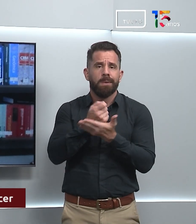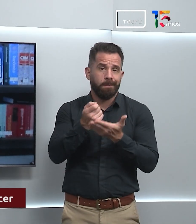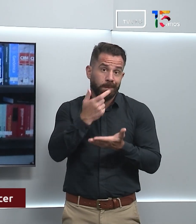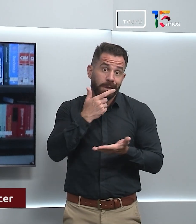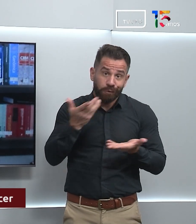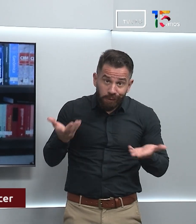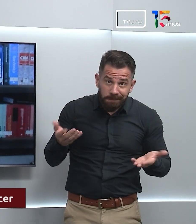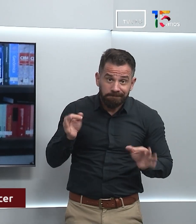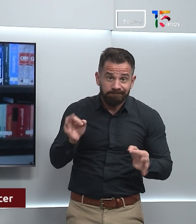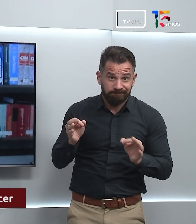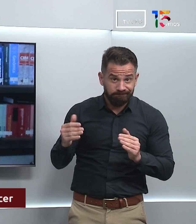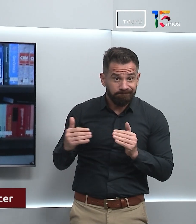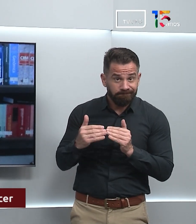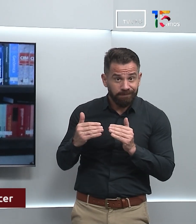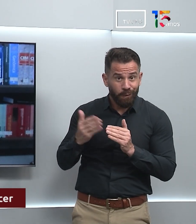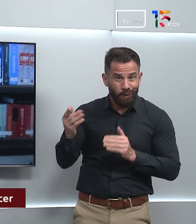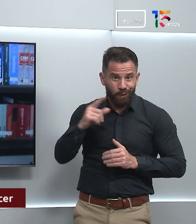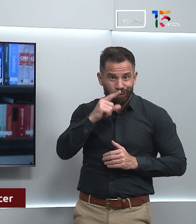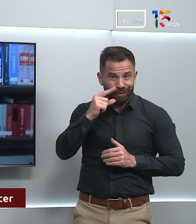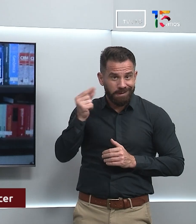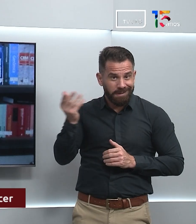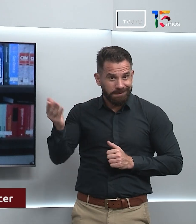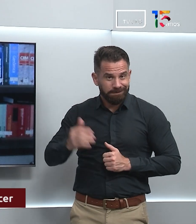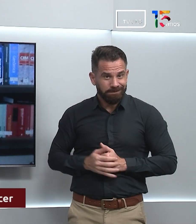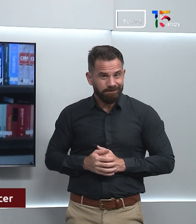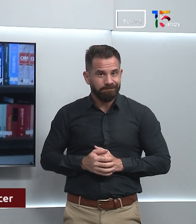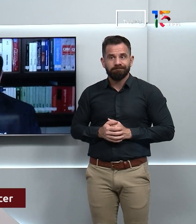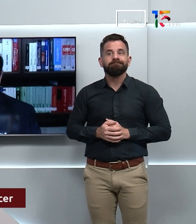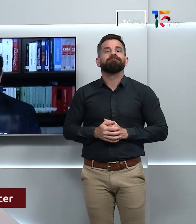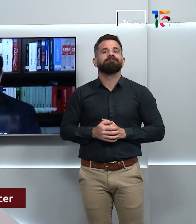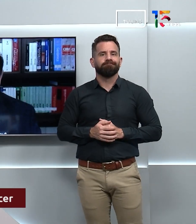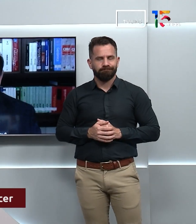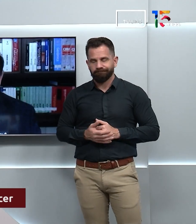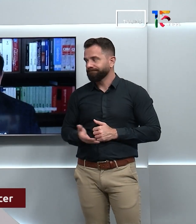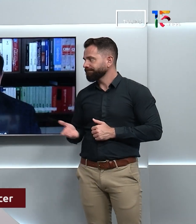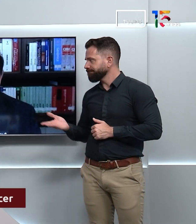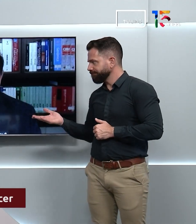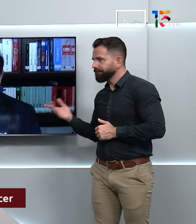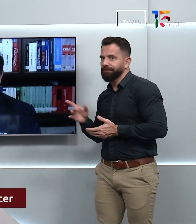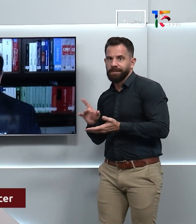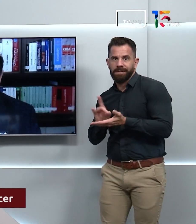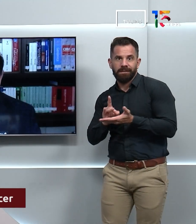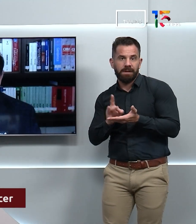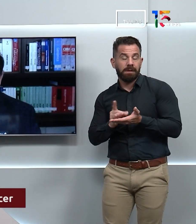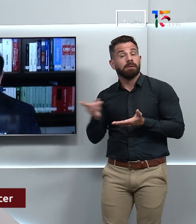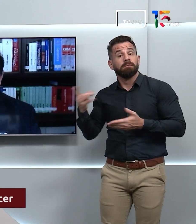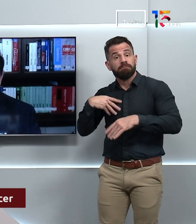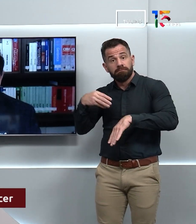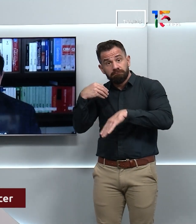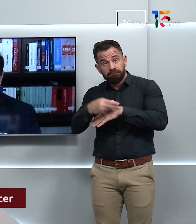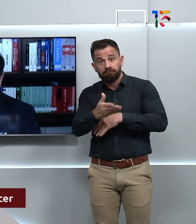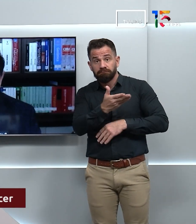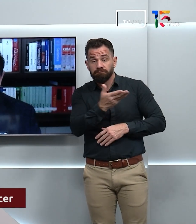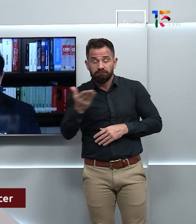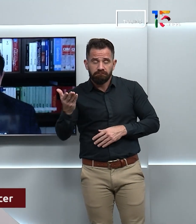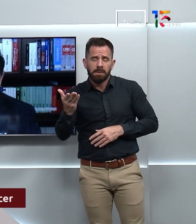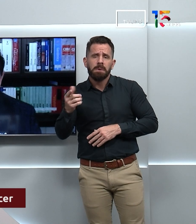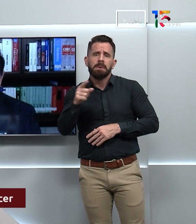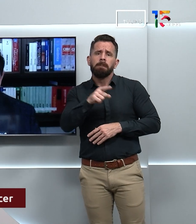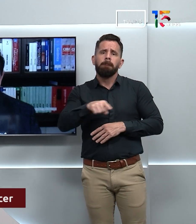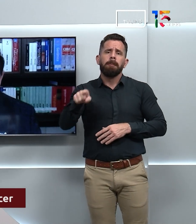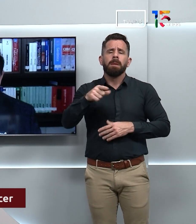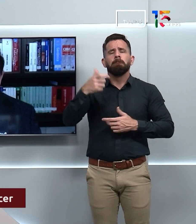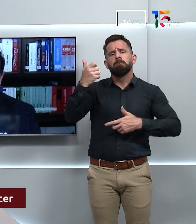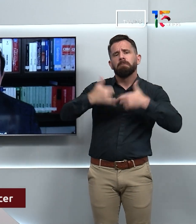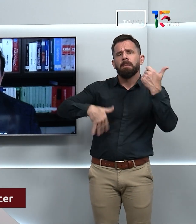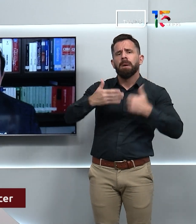Janaína? É isso mesmo, doutor. Eu gostaria que você conversasse agora com quem tem uma certa resistência ao medicamento,